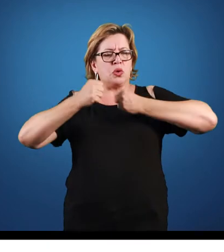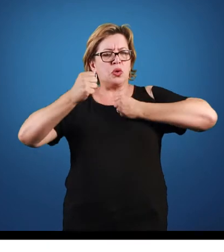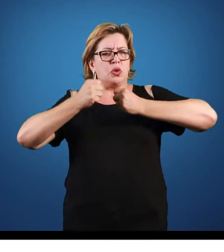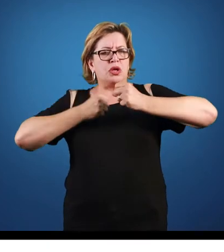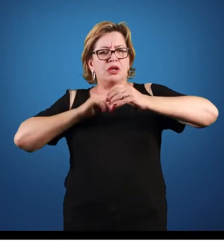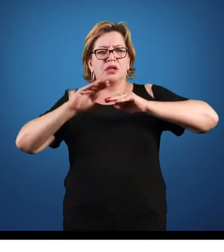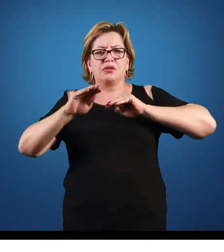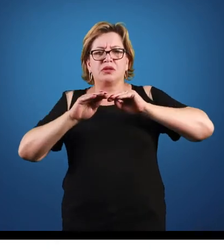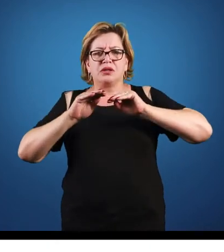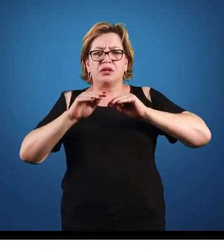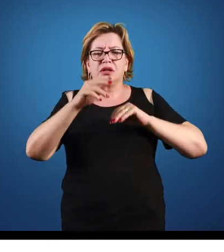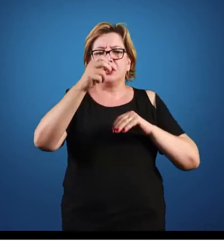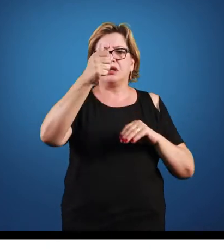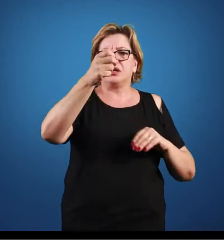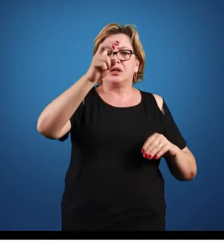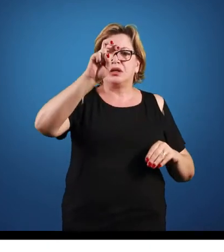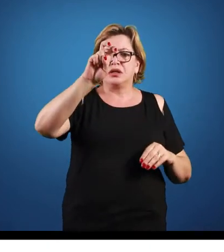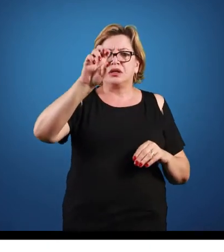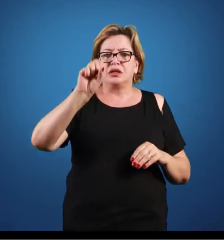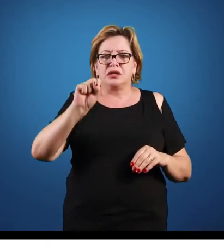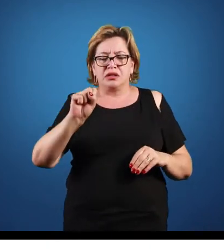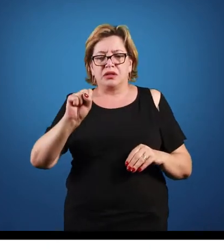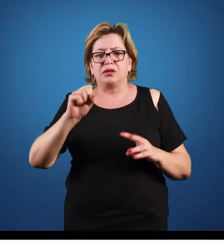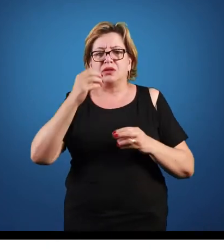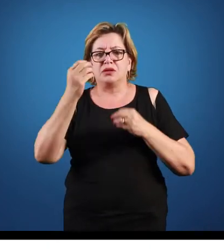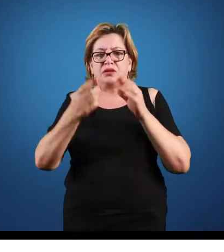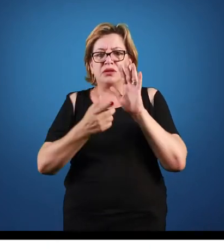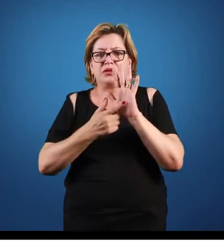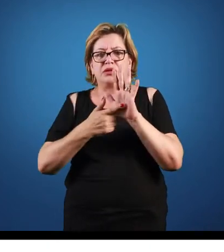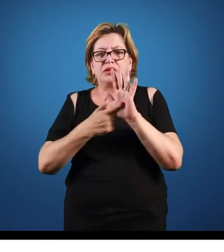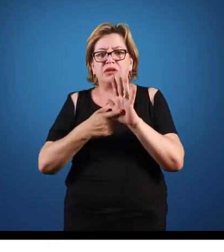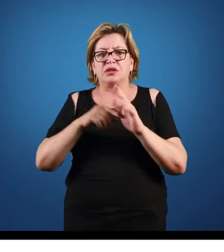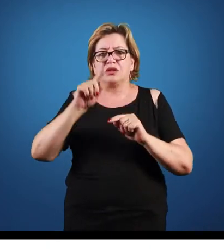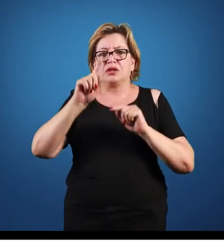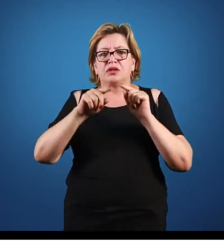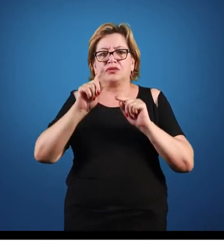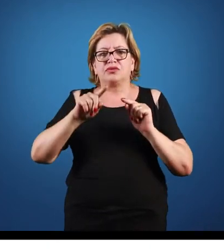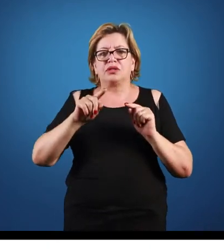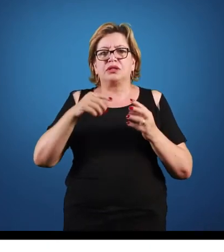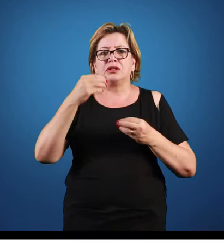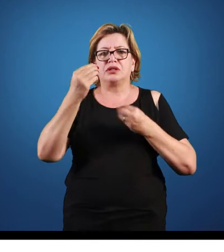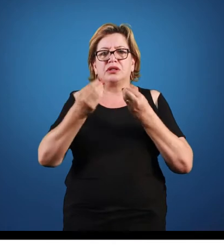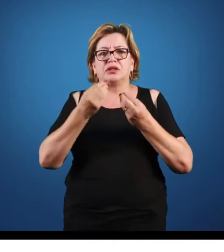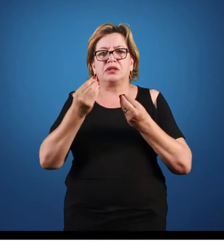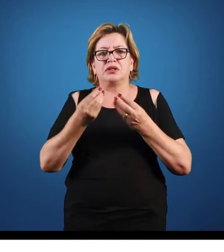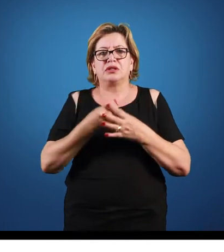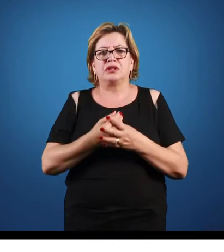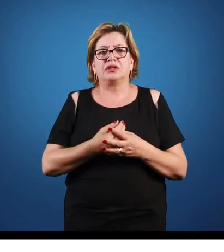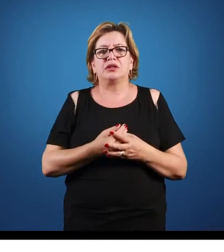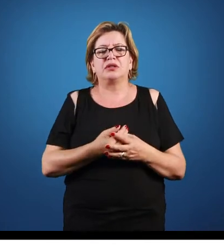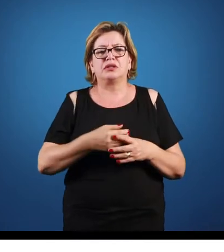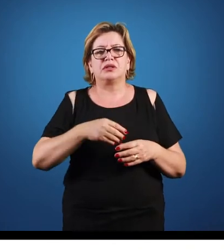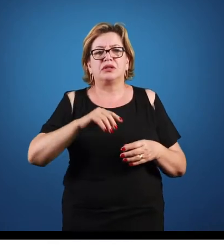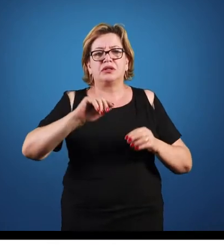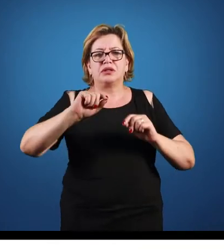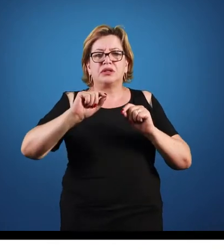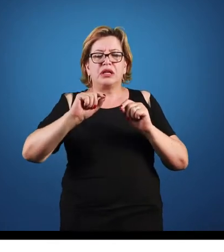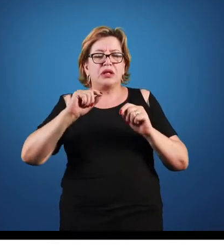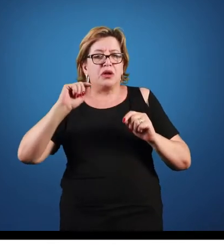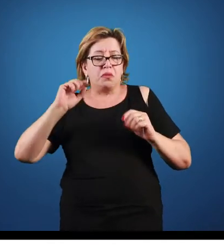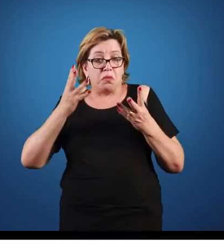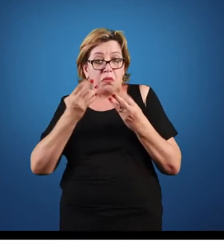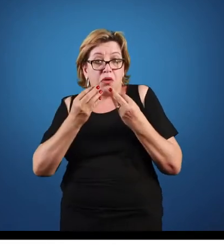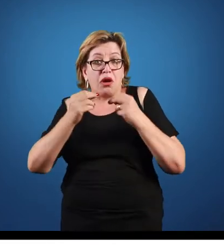pratinha segundo colocar o personagem estava aparecendo foi mais de 60 e poucas fotos que segundo só pra fazer o movimento é